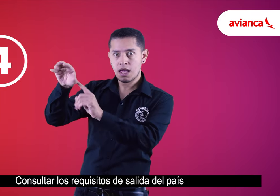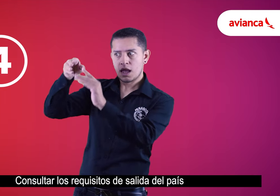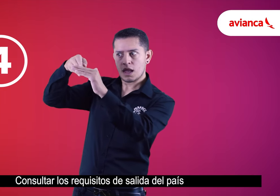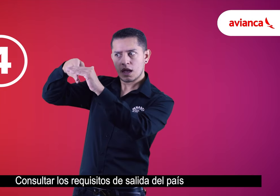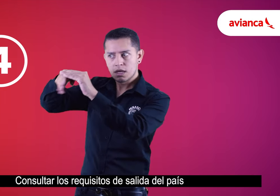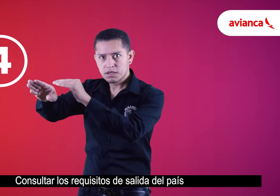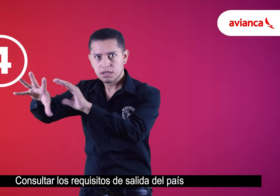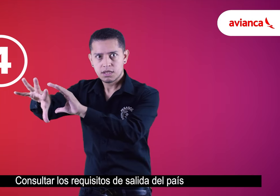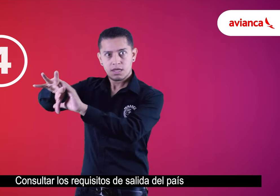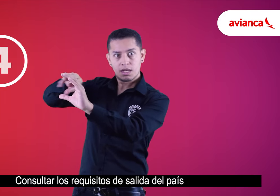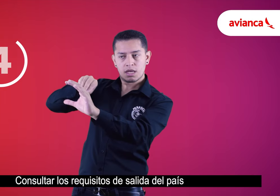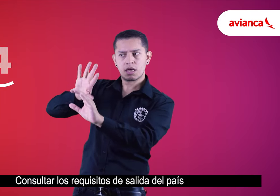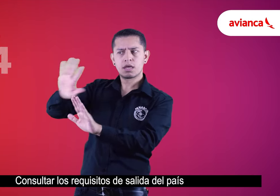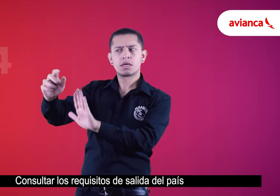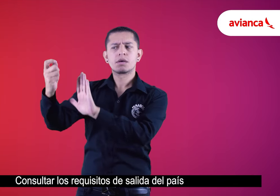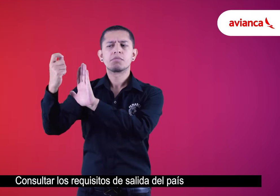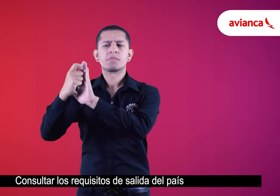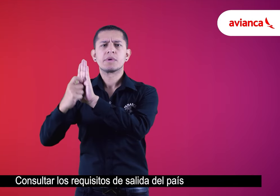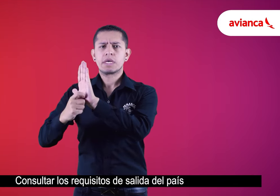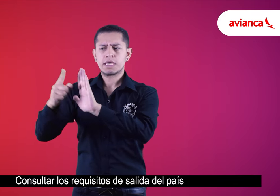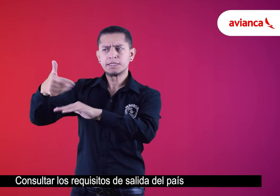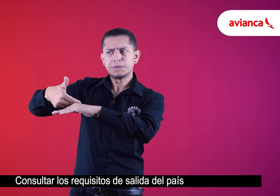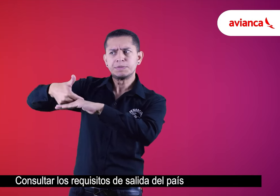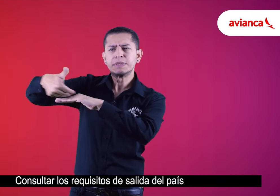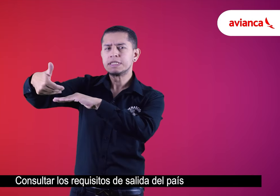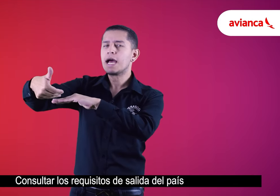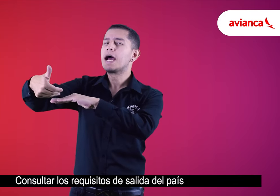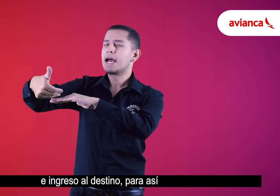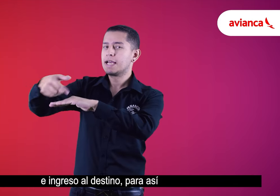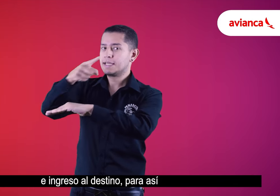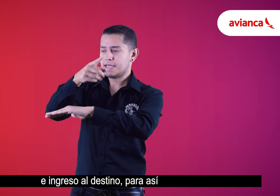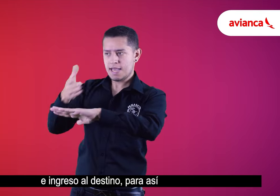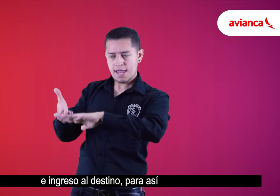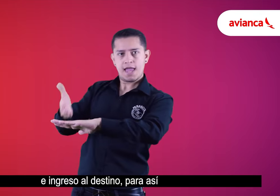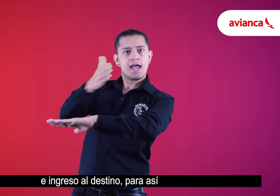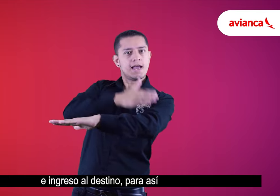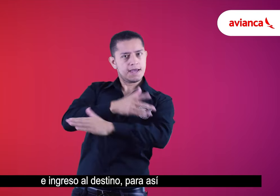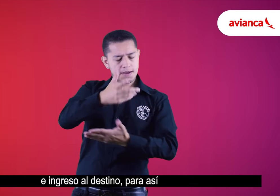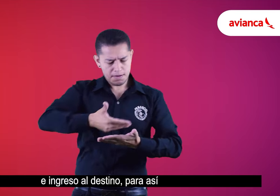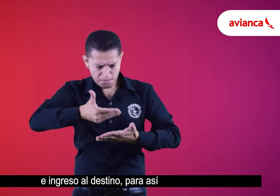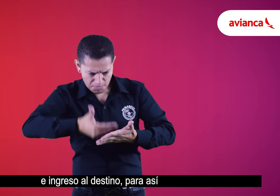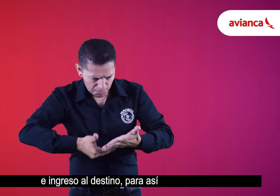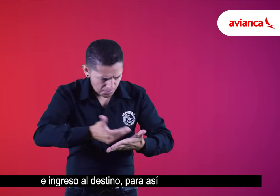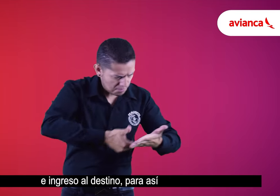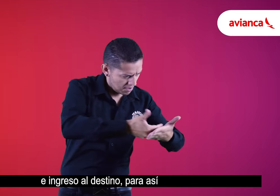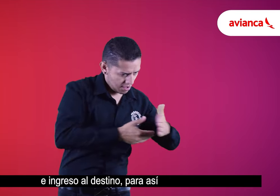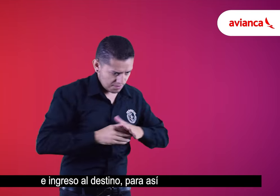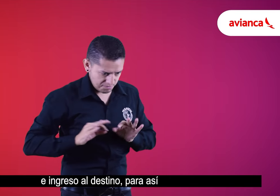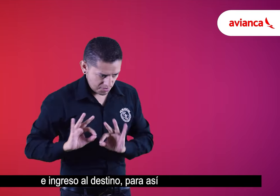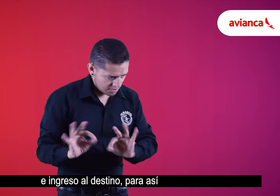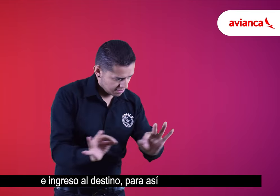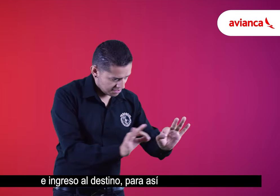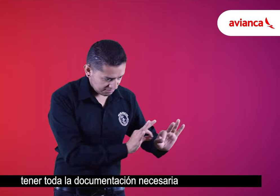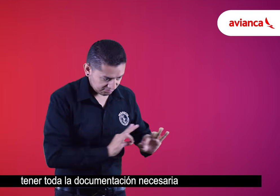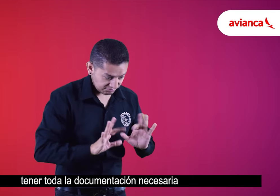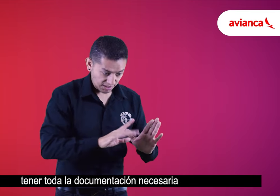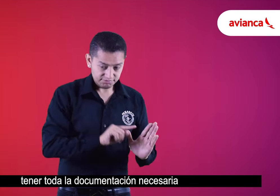Consultar los requisitos de salida del país e ingreso al destino, para así tener toda